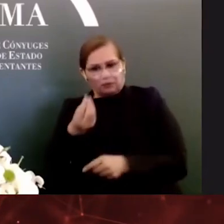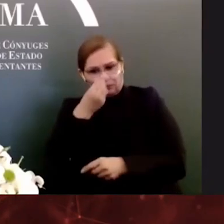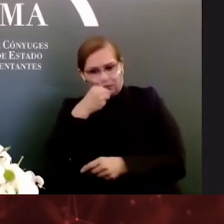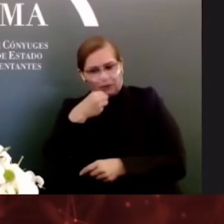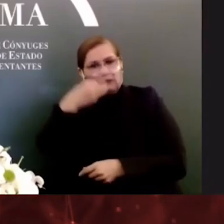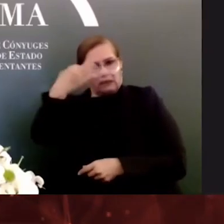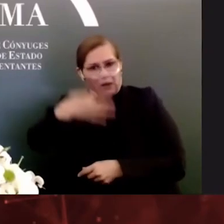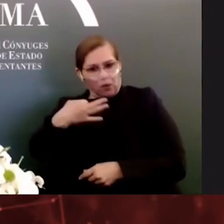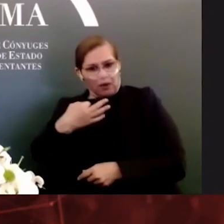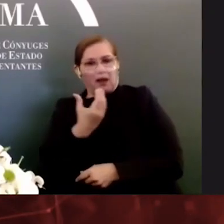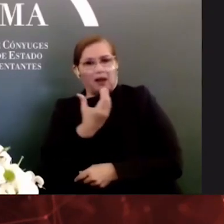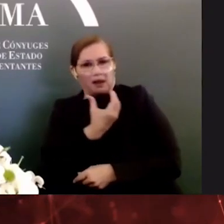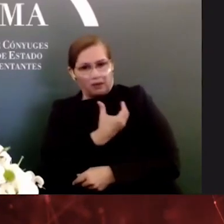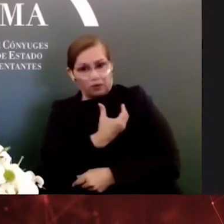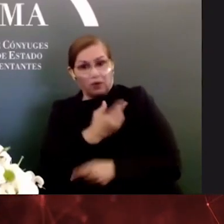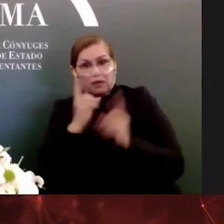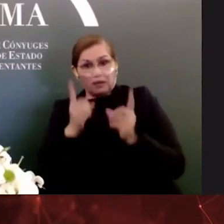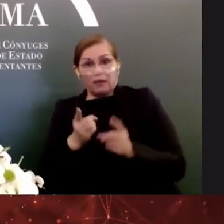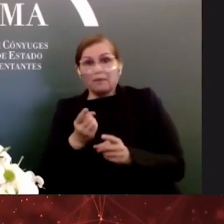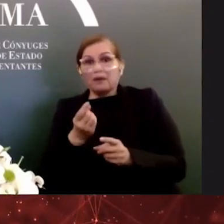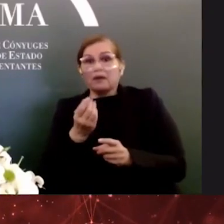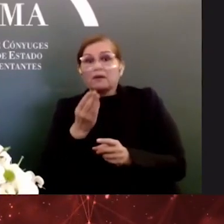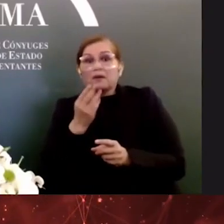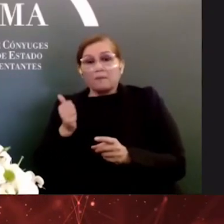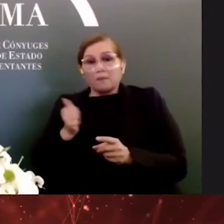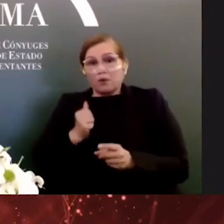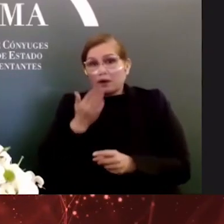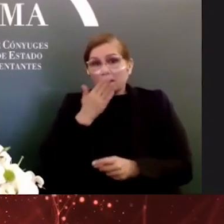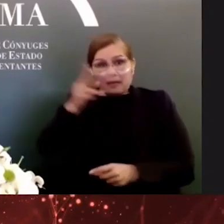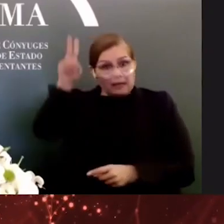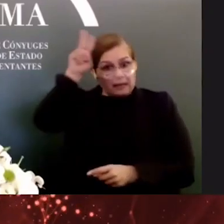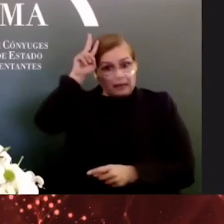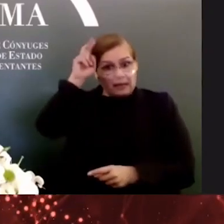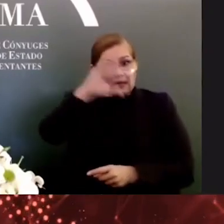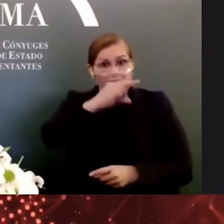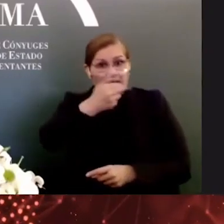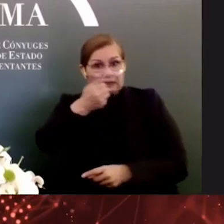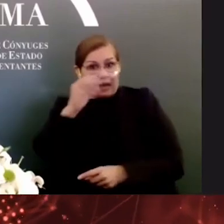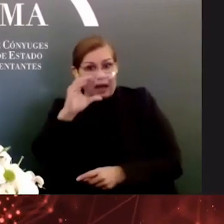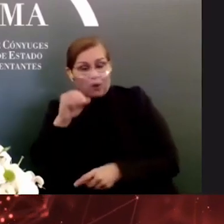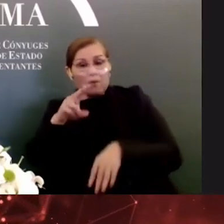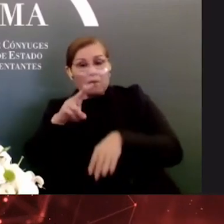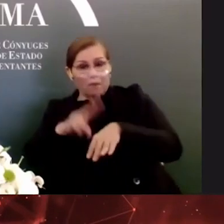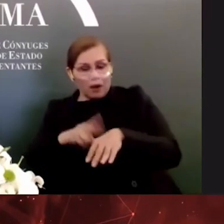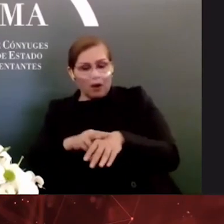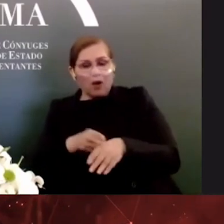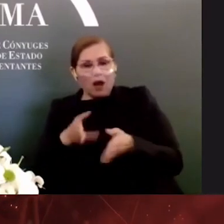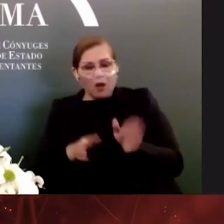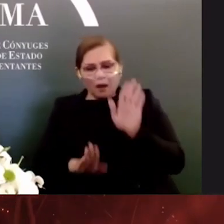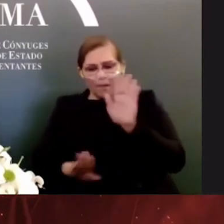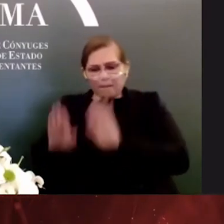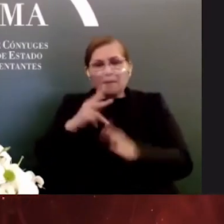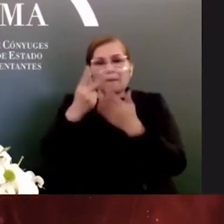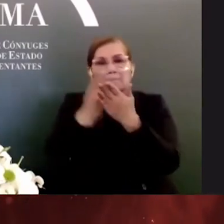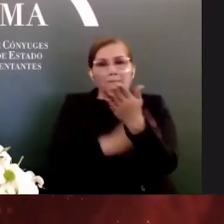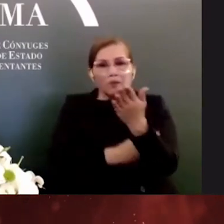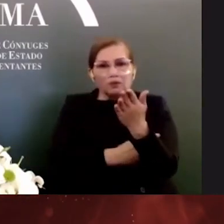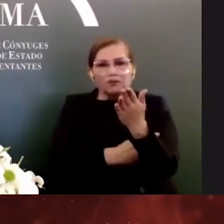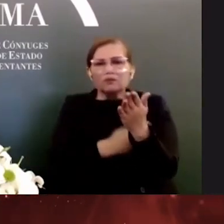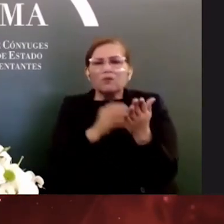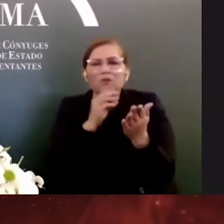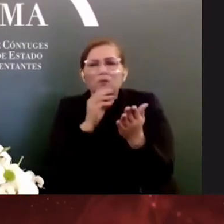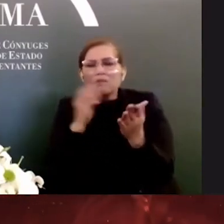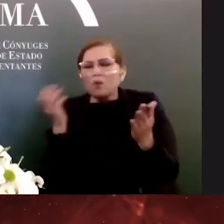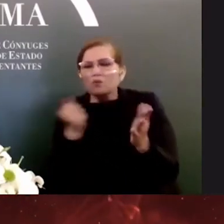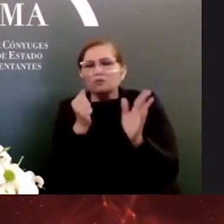y nacional de las mujeres indígenas del Chaco paraguayo, se desarrollan proyectos de uso de tecnologías